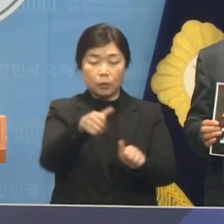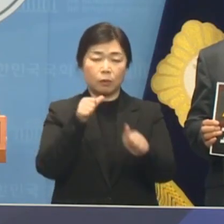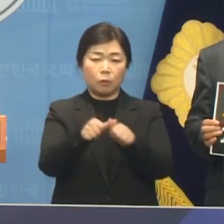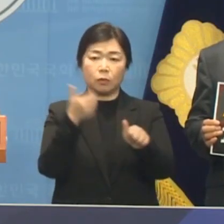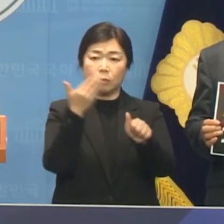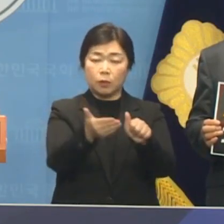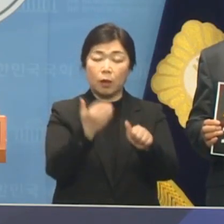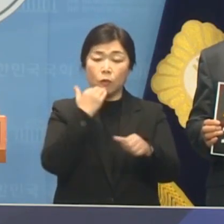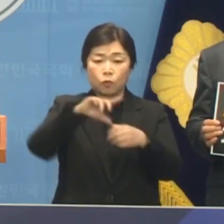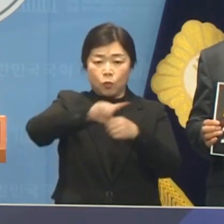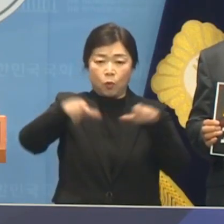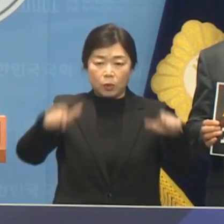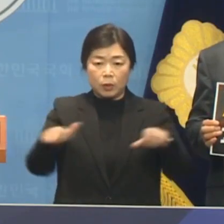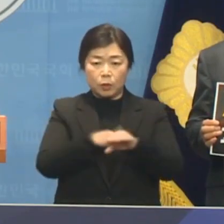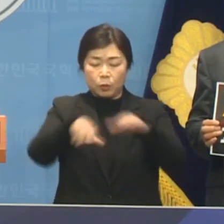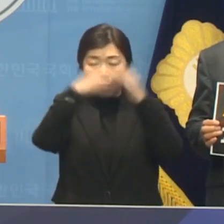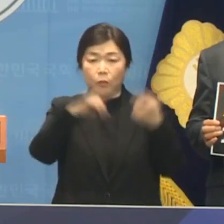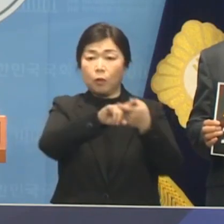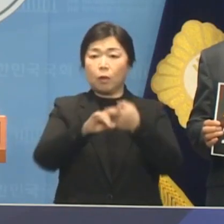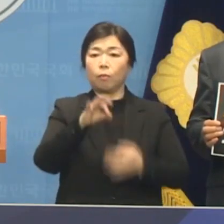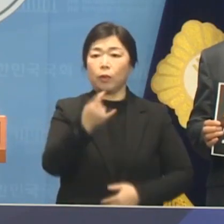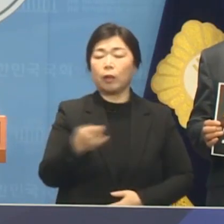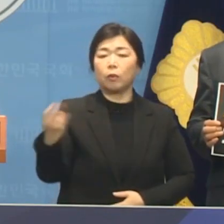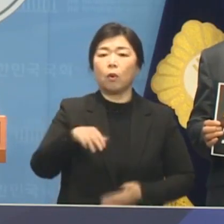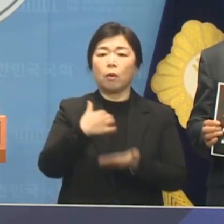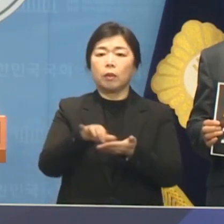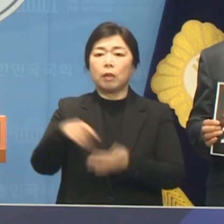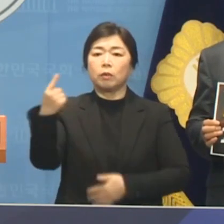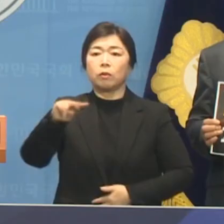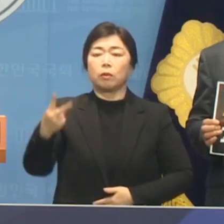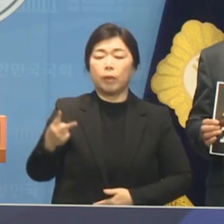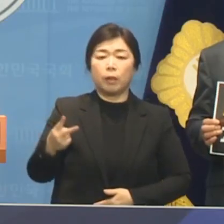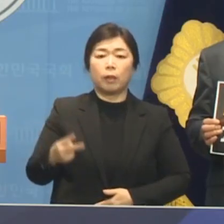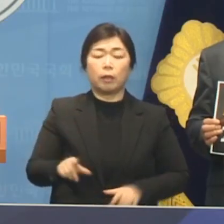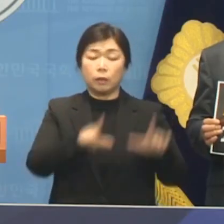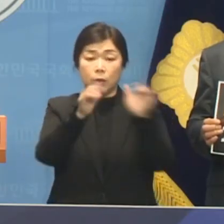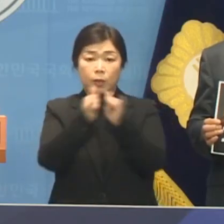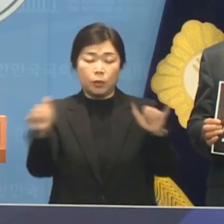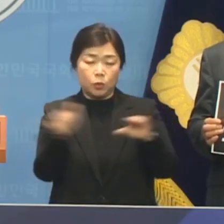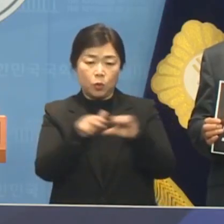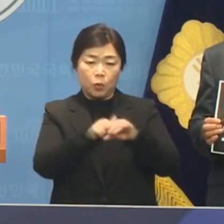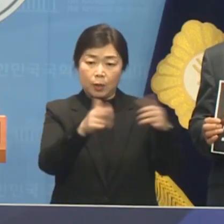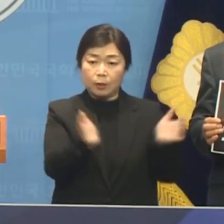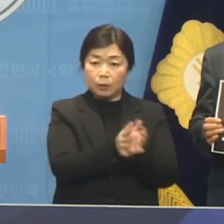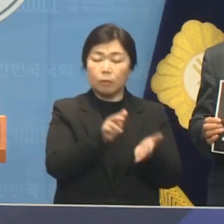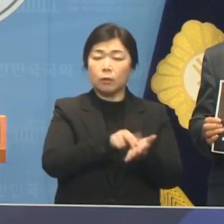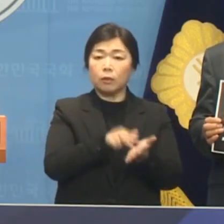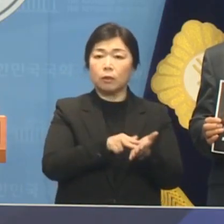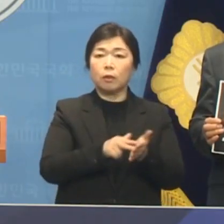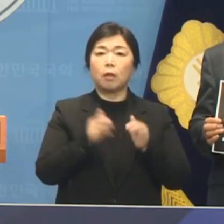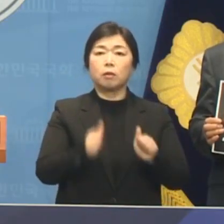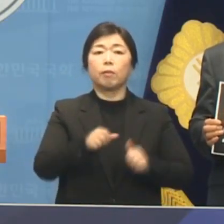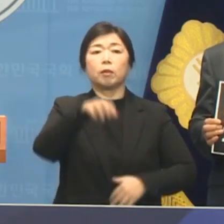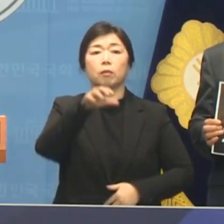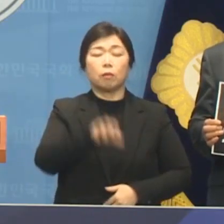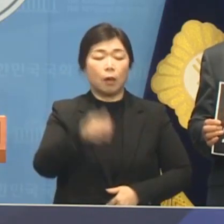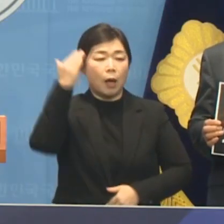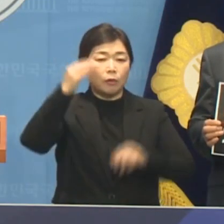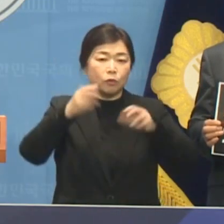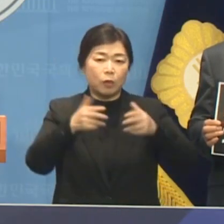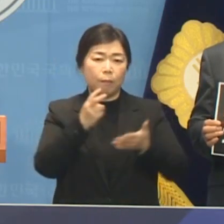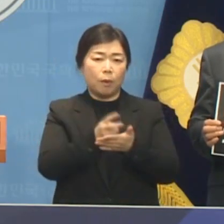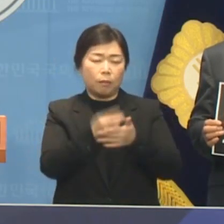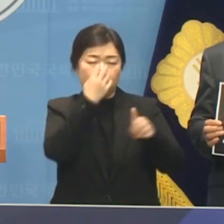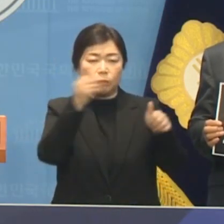수도권 기독교 총연합회 및 1200여 개 시민 종교단체는 헌법재판소가 대한민국